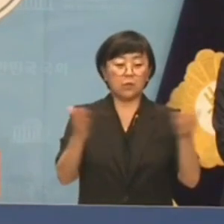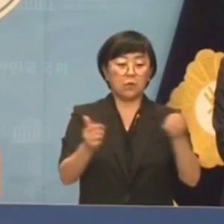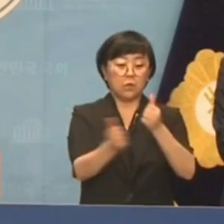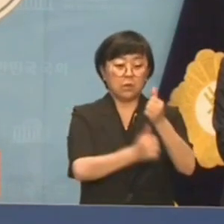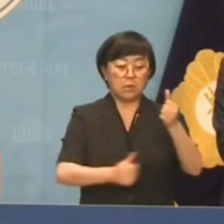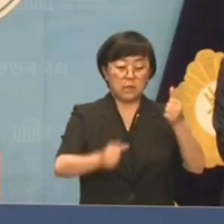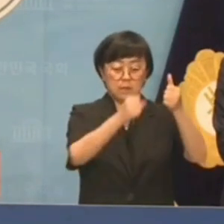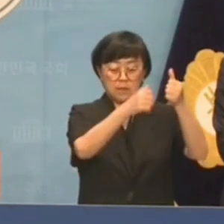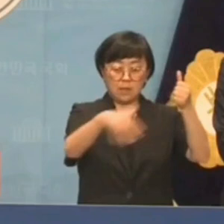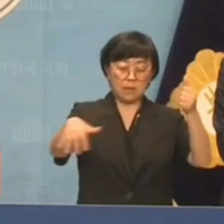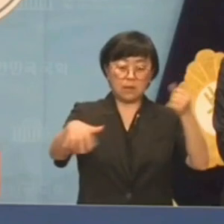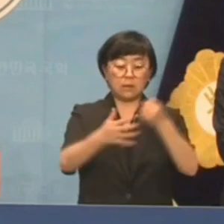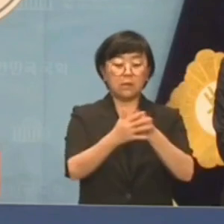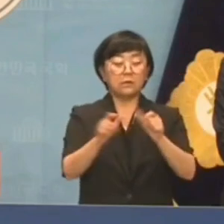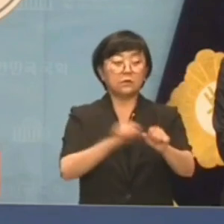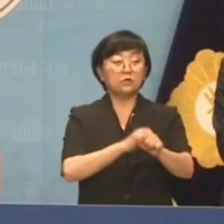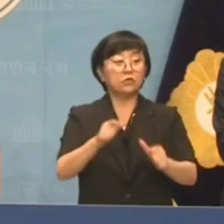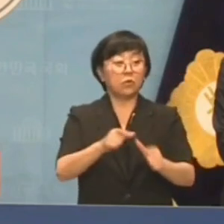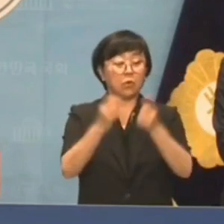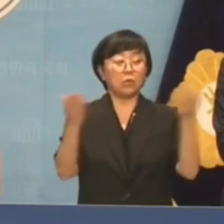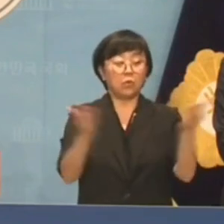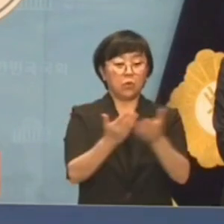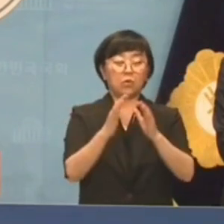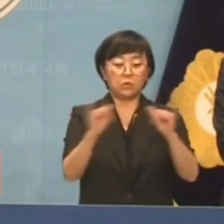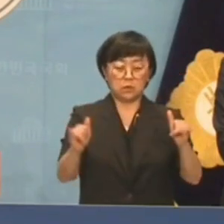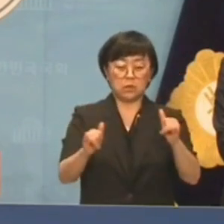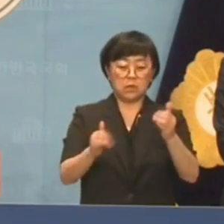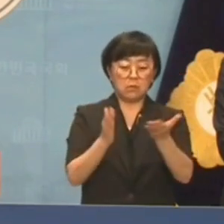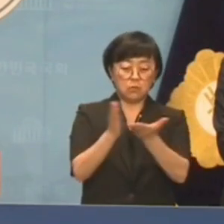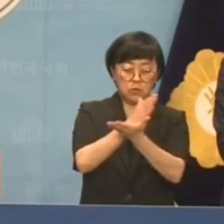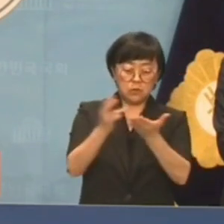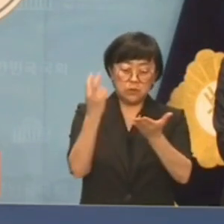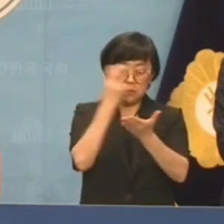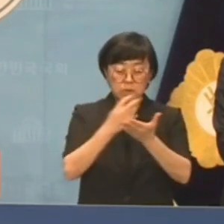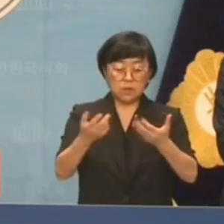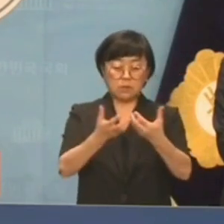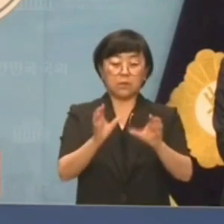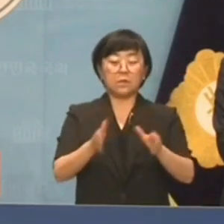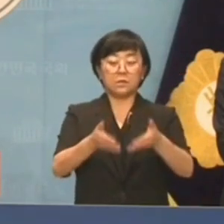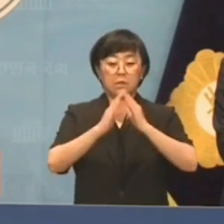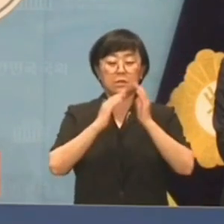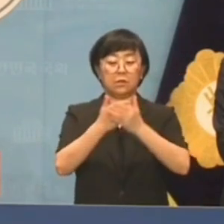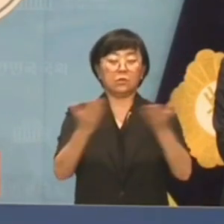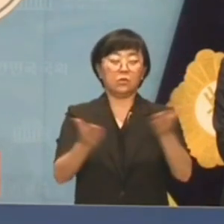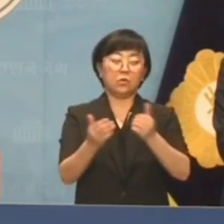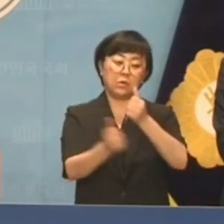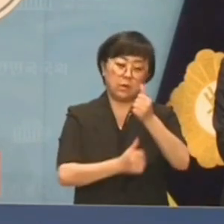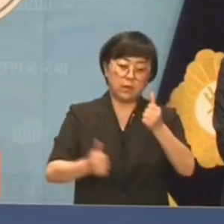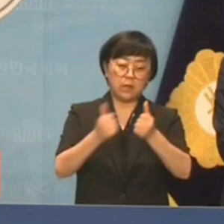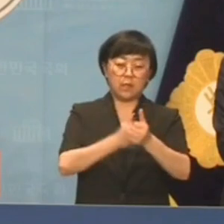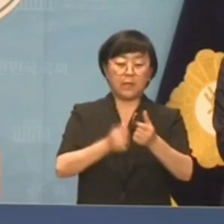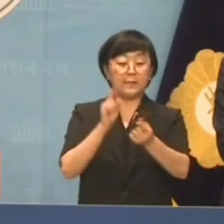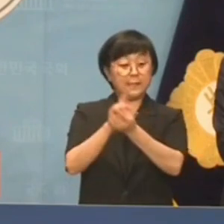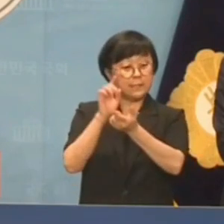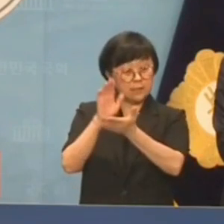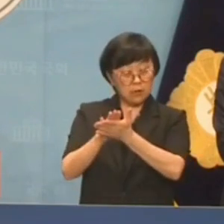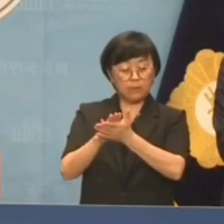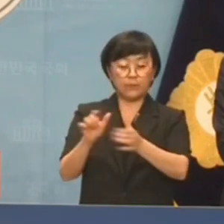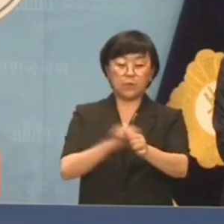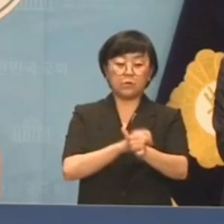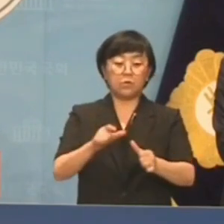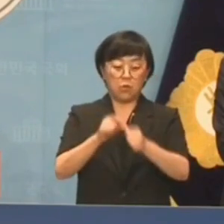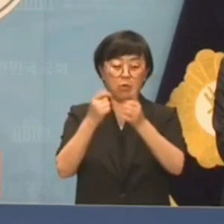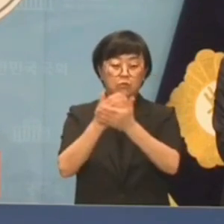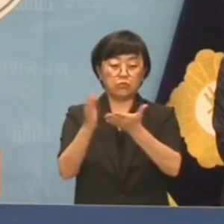노동위원회 산하에 특수고용 노동자 분류 심사위원회를 설치하여 노동위원회가 직권으로 특고노동자